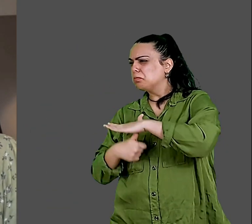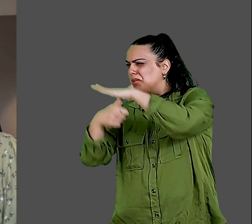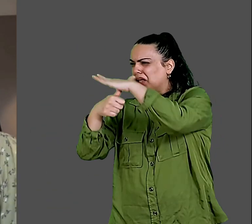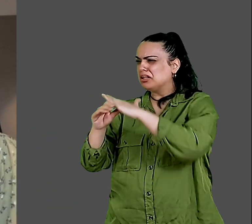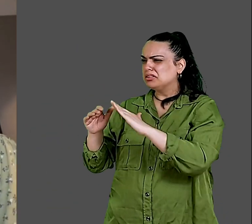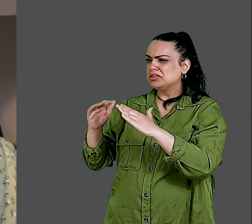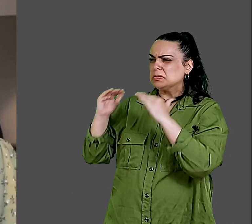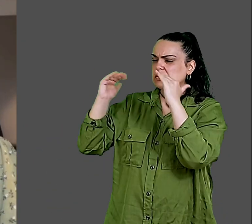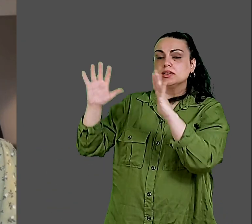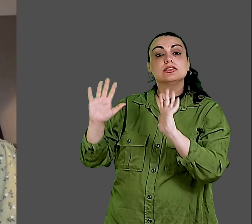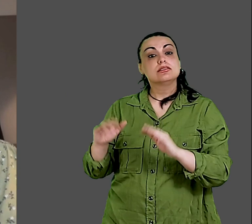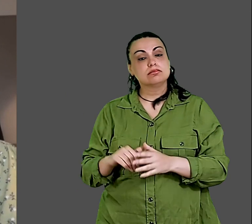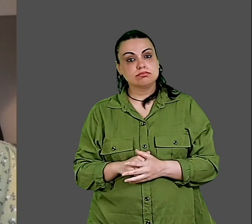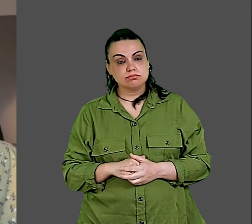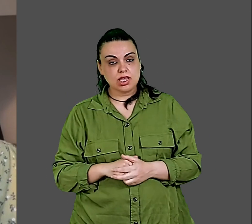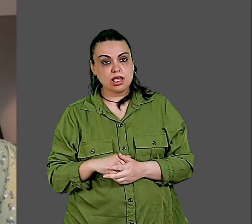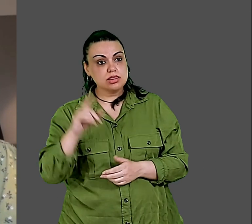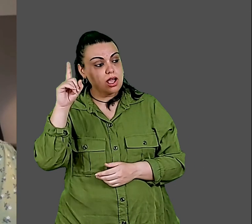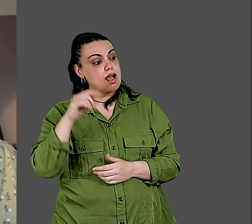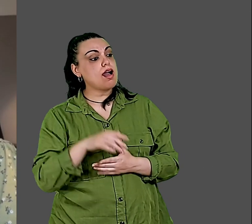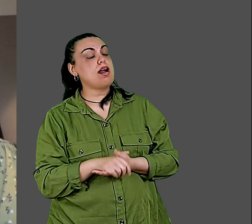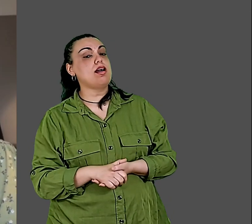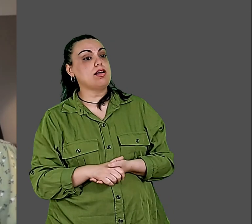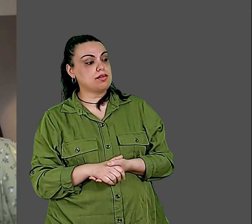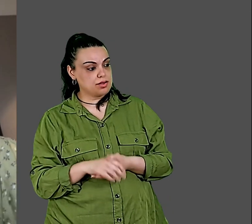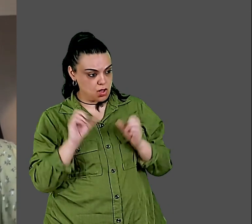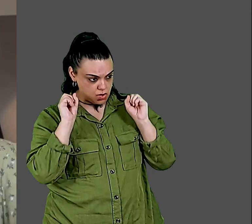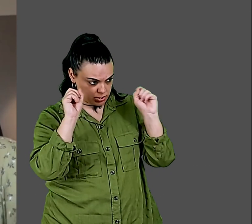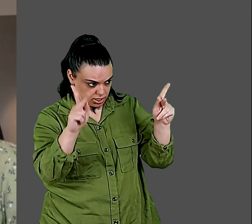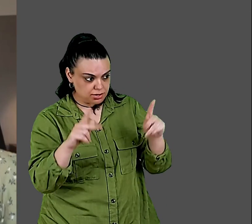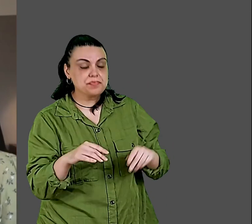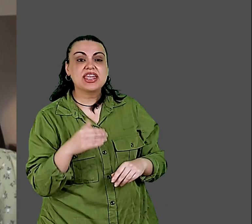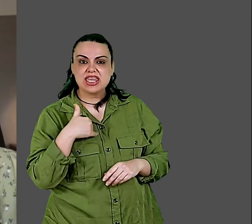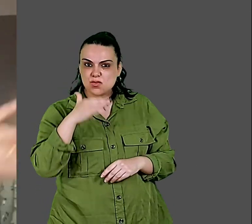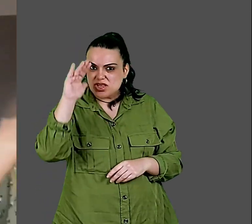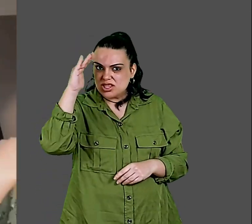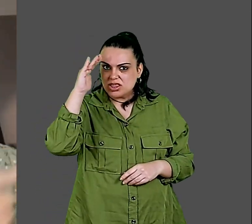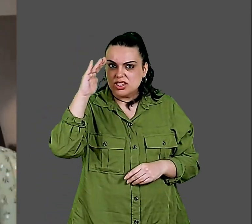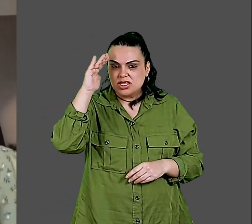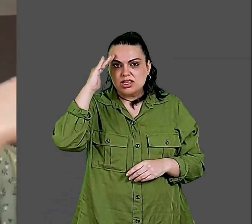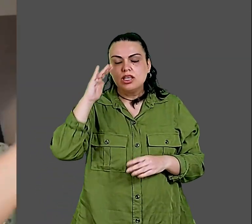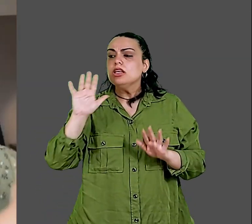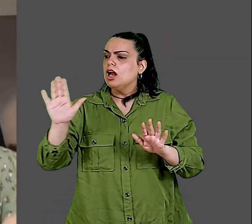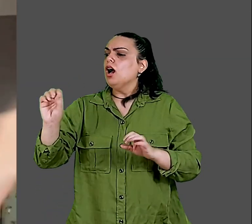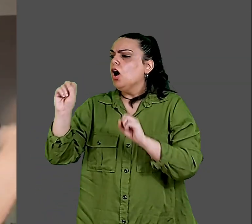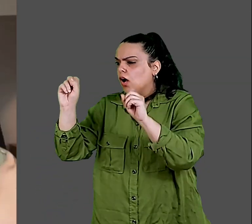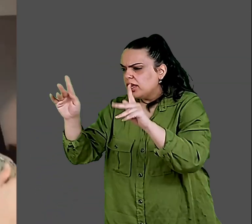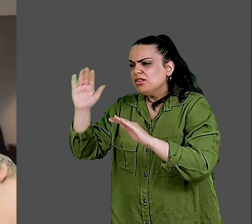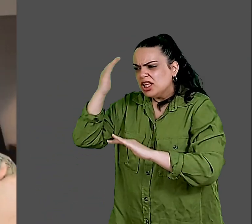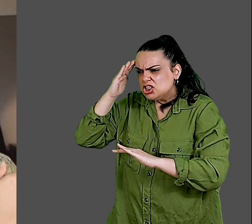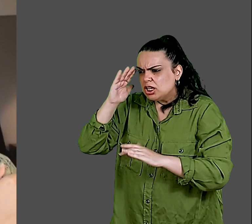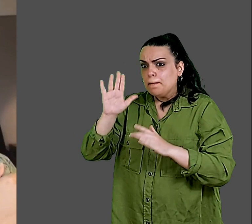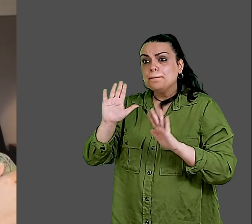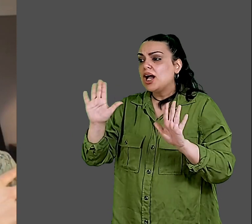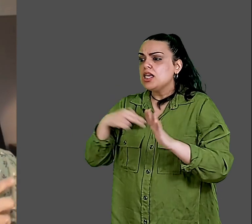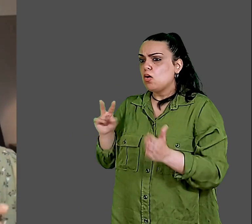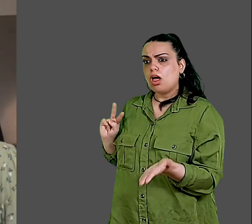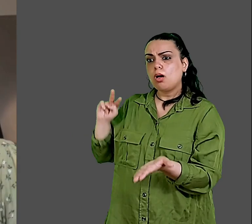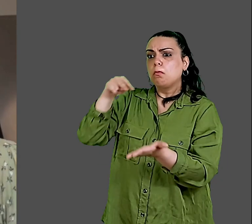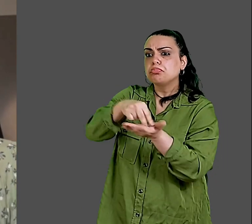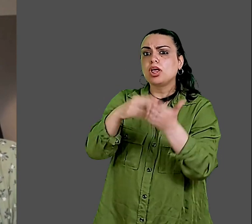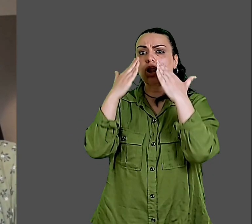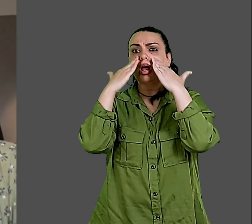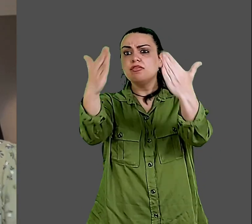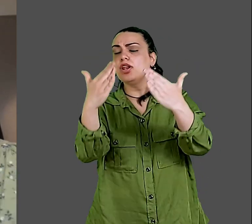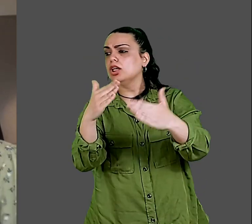Senhor. Aí ele diz assim: ok, eu estou até entendendo, mas quando eu chegar lá e para eles, o Senhor é quem? Ele